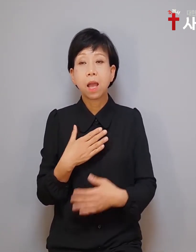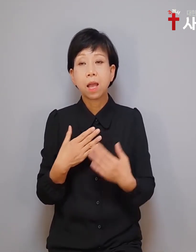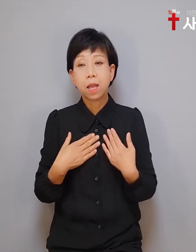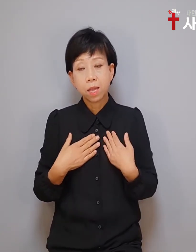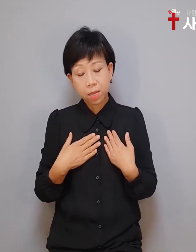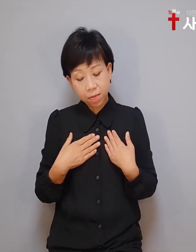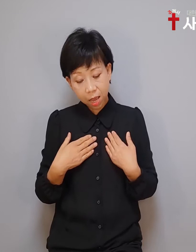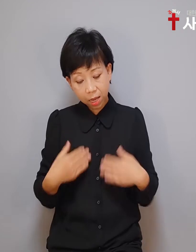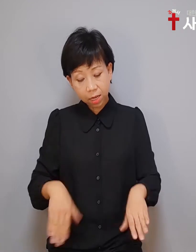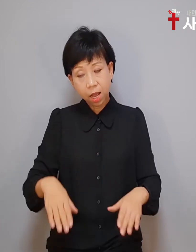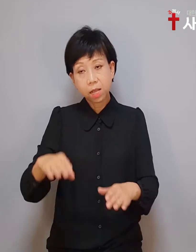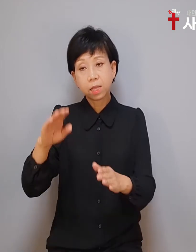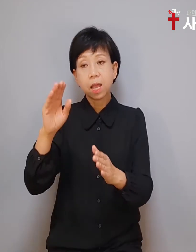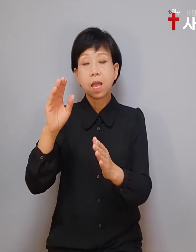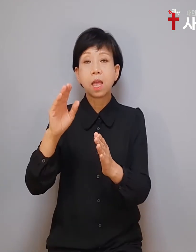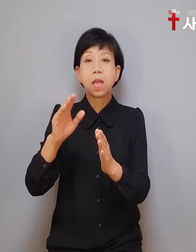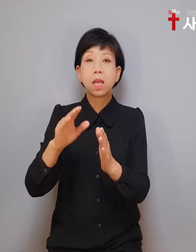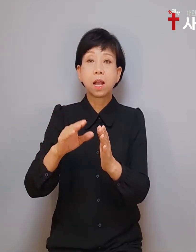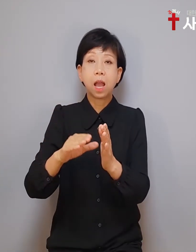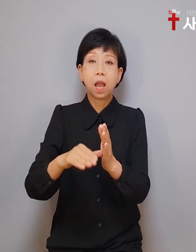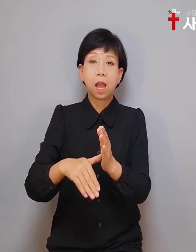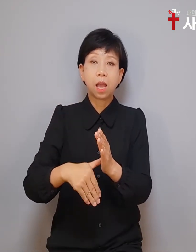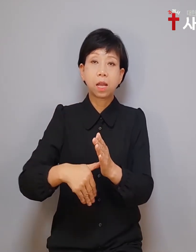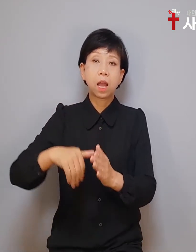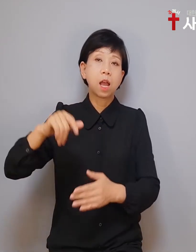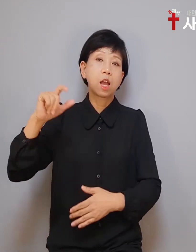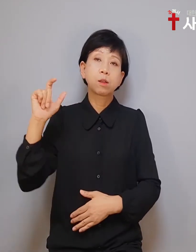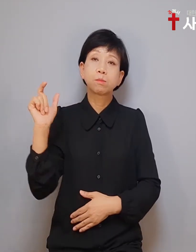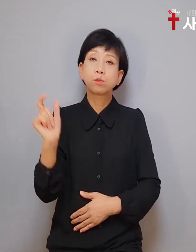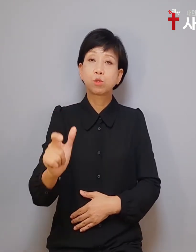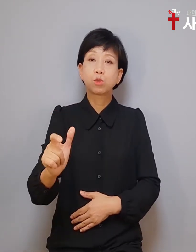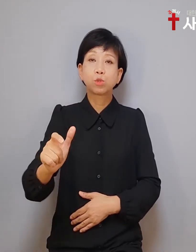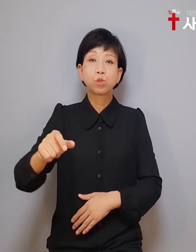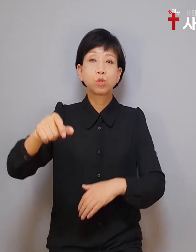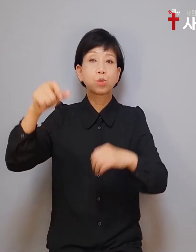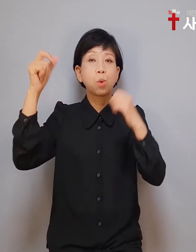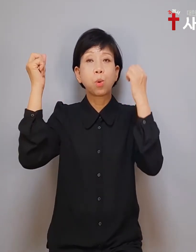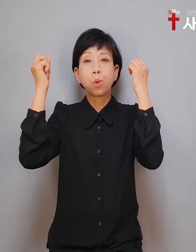내가 약할 때 강함